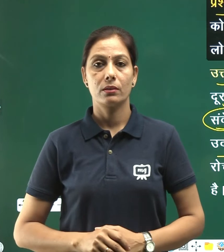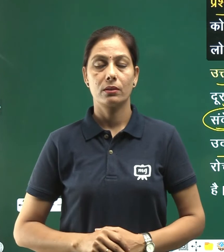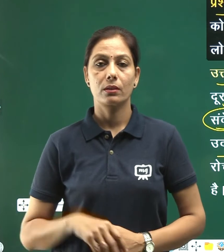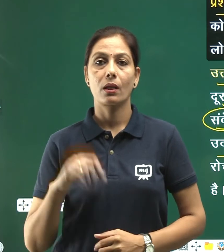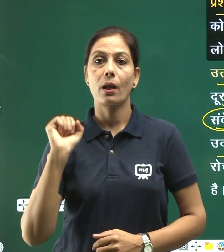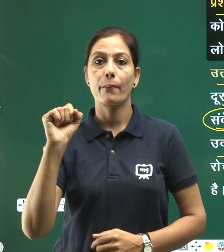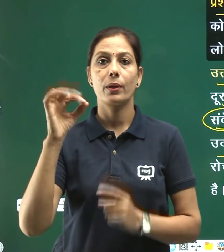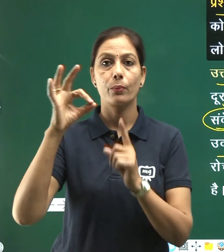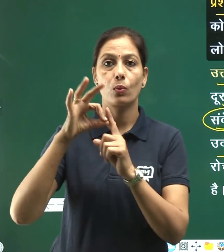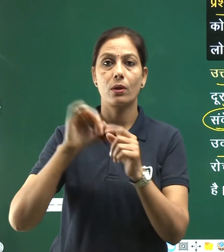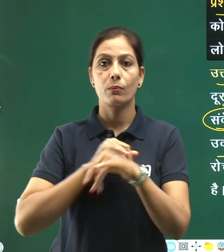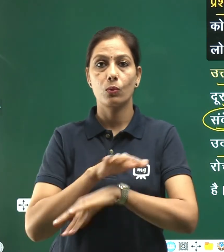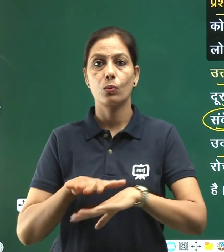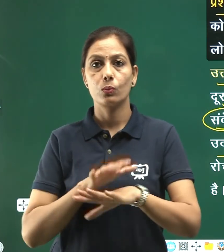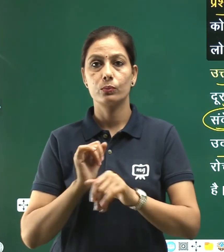अपने कार्यक्रम को